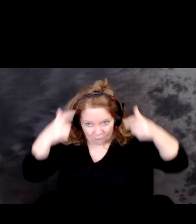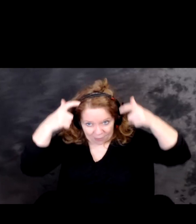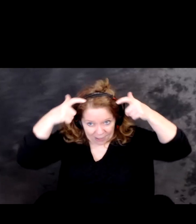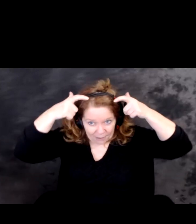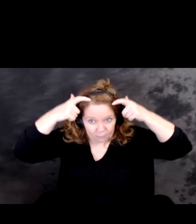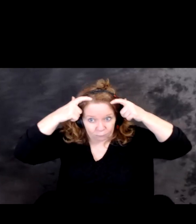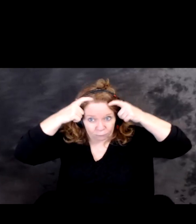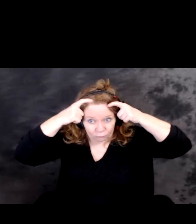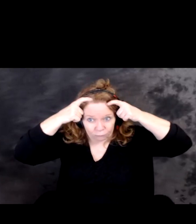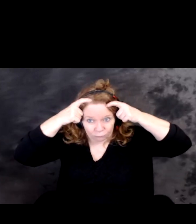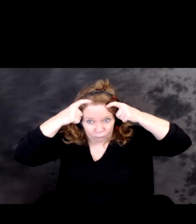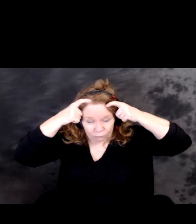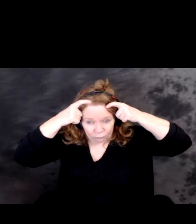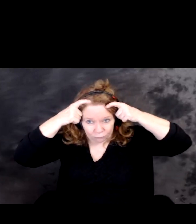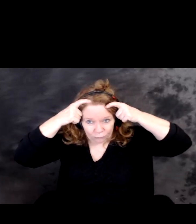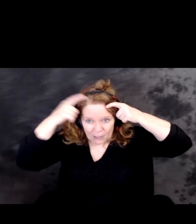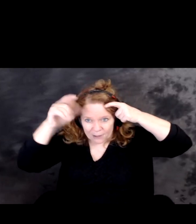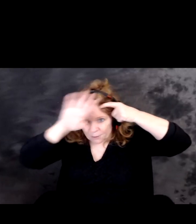es hacer